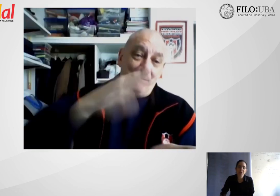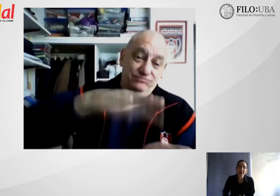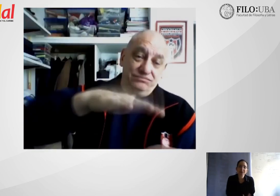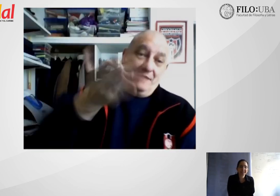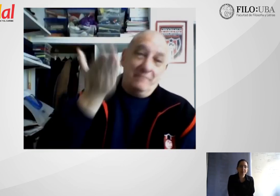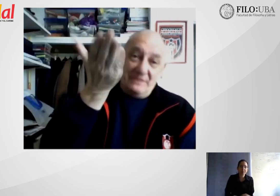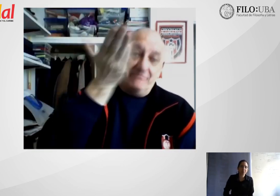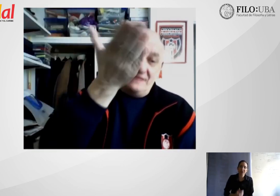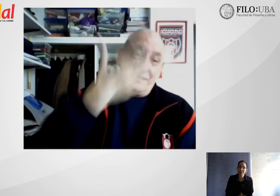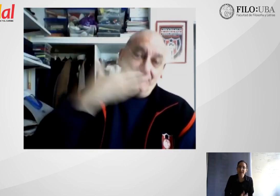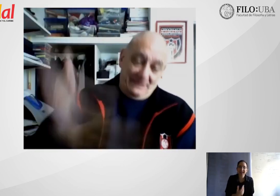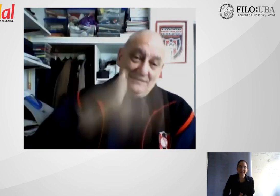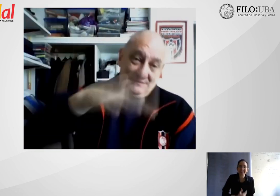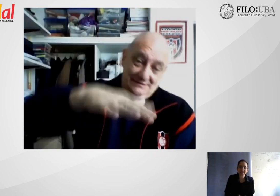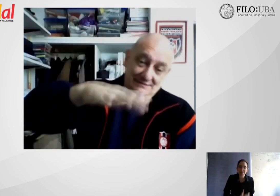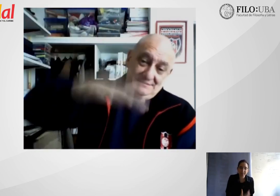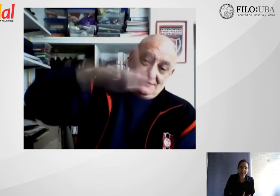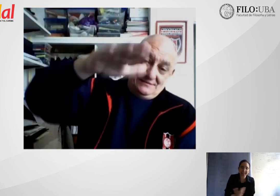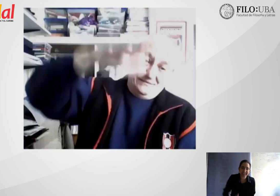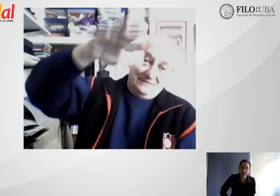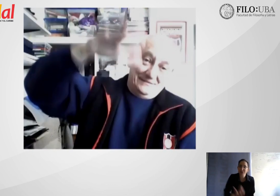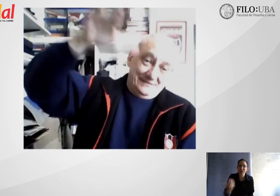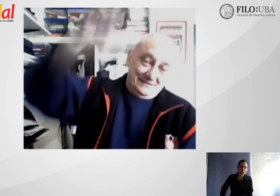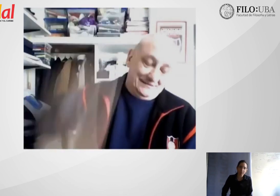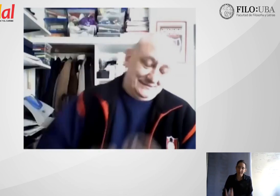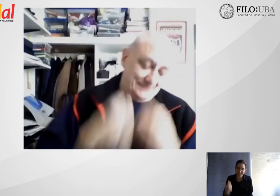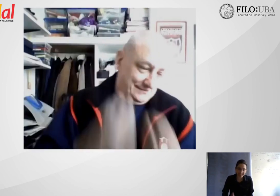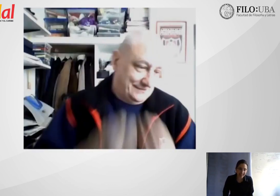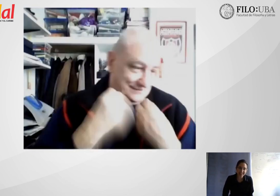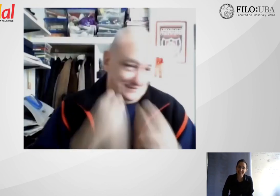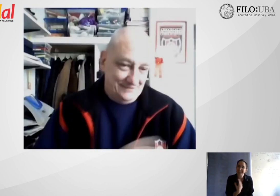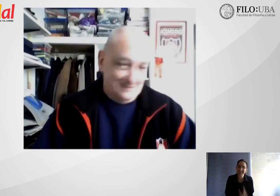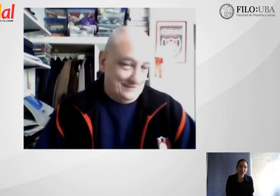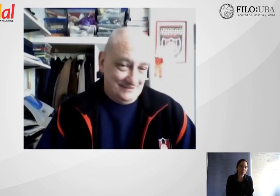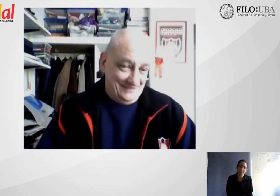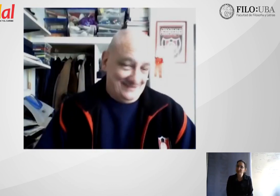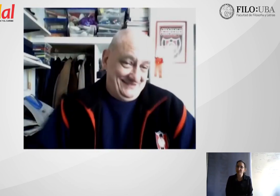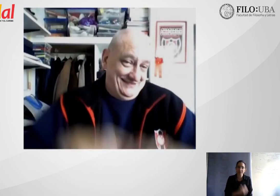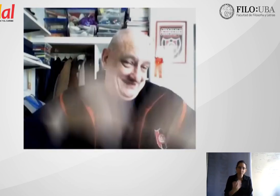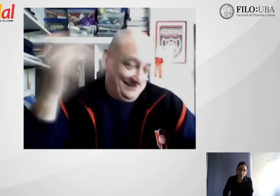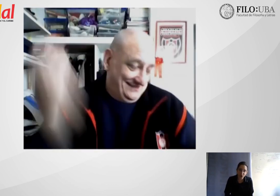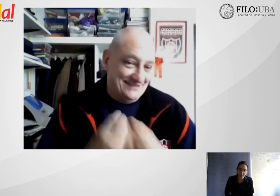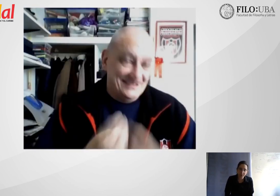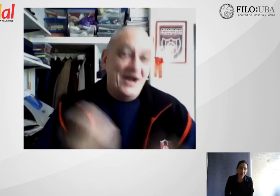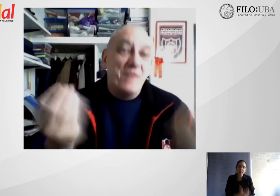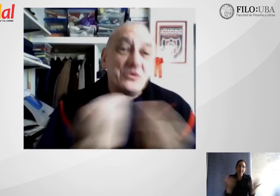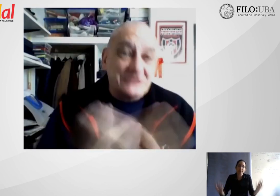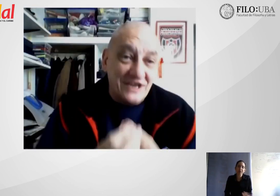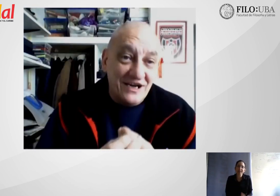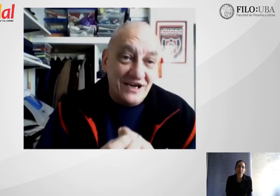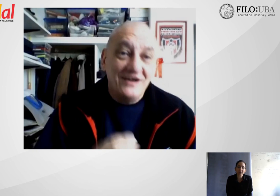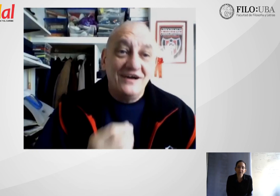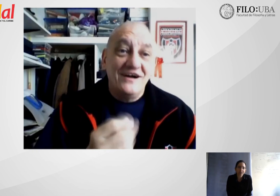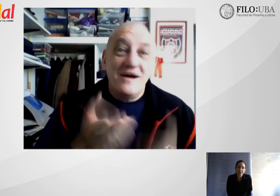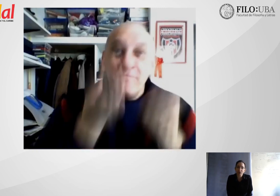Si fuéramos a SAM, les podría mostrar la cantidad de papeles que tenemos y notas presentadas a distintos espacios hace mucho tiempo para